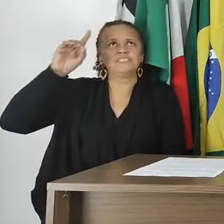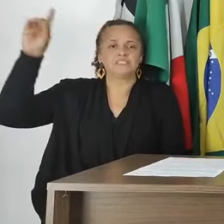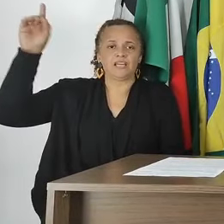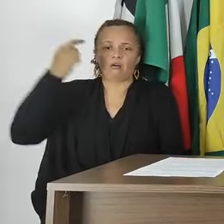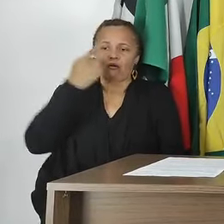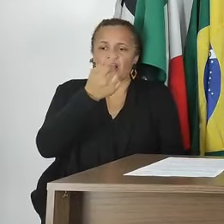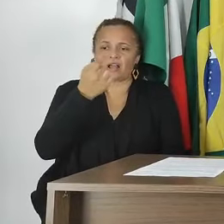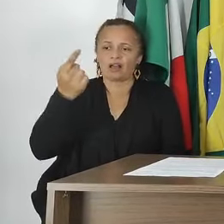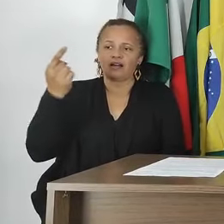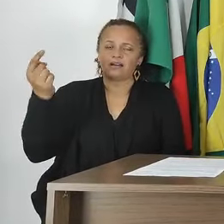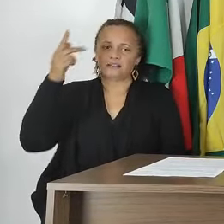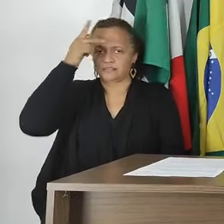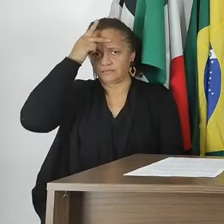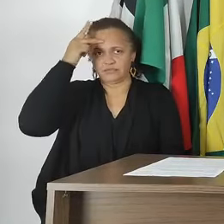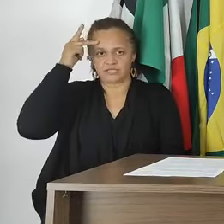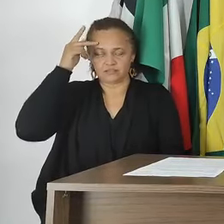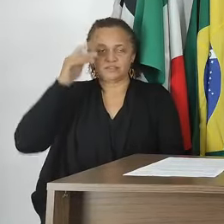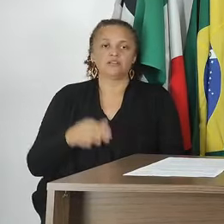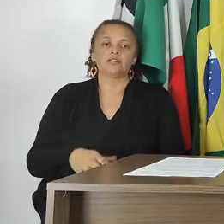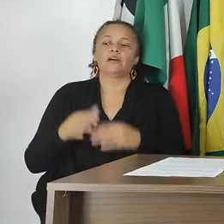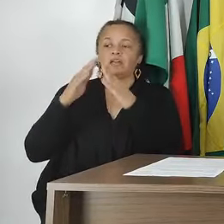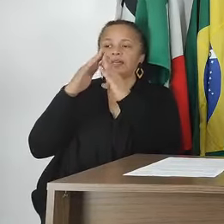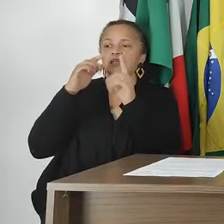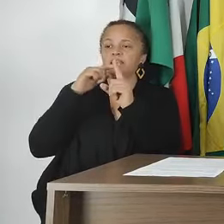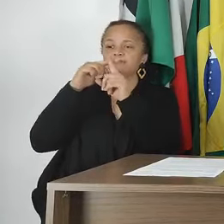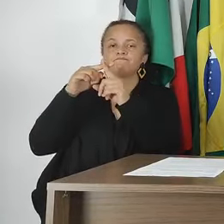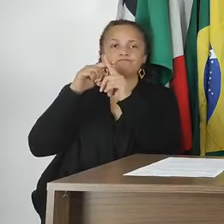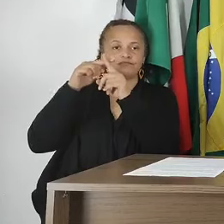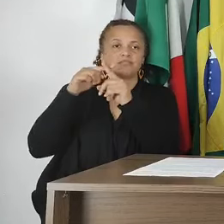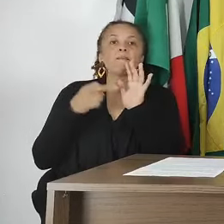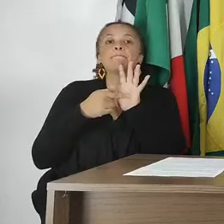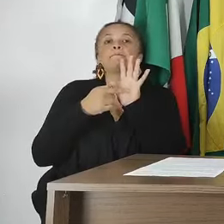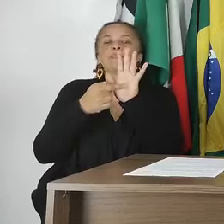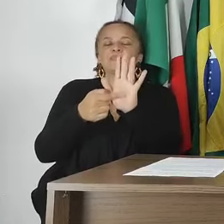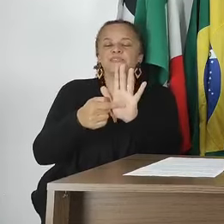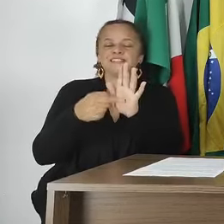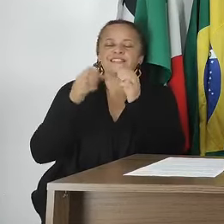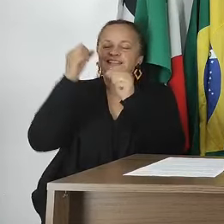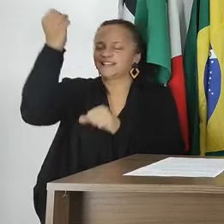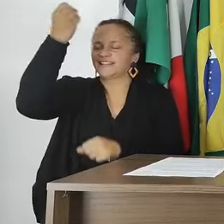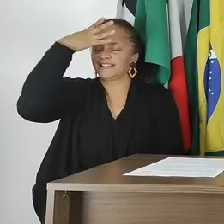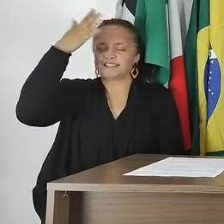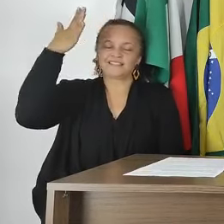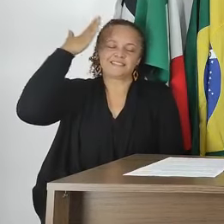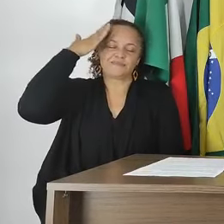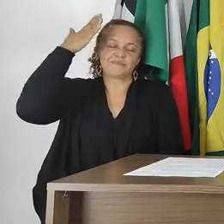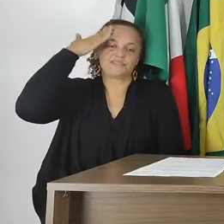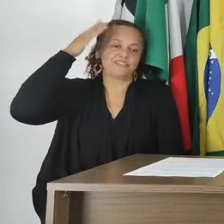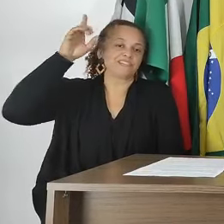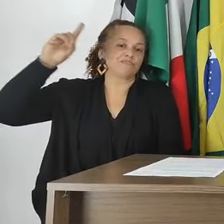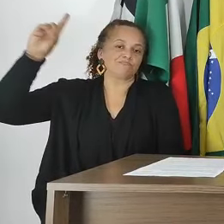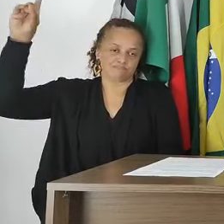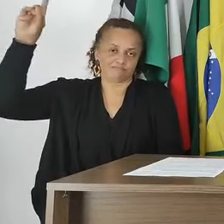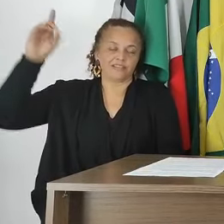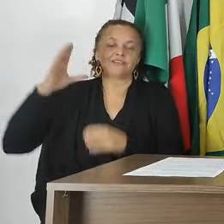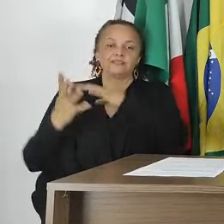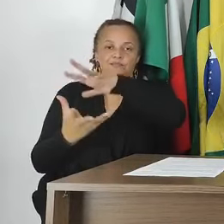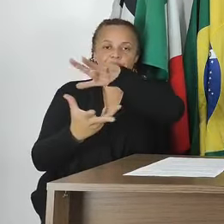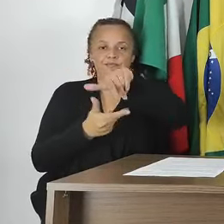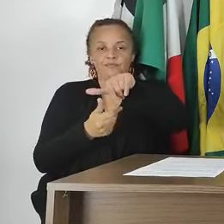a igreja manifesta a graça e a sabedoria de Deus ao mundo, para que o Evangelho de Cristo seja pregado a toda